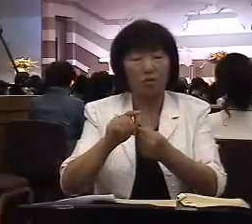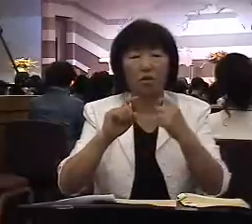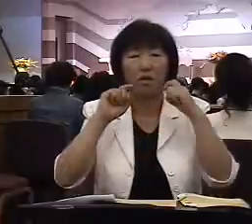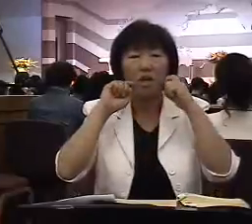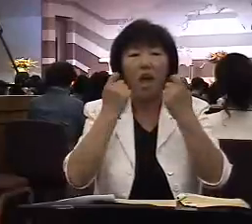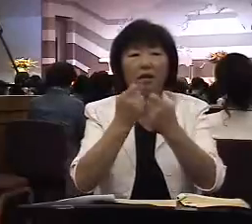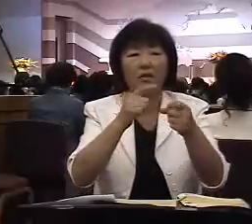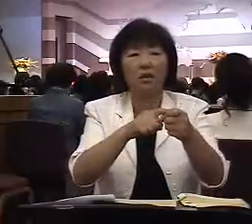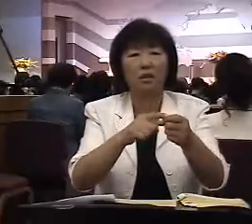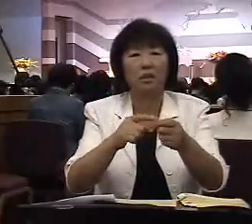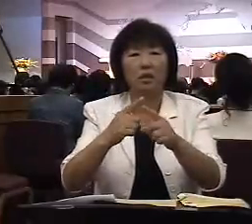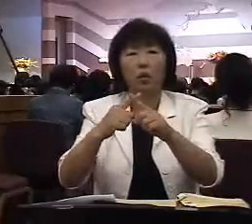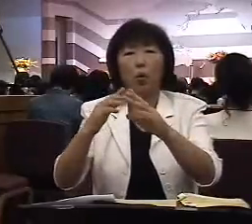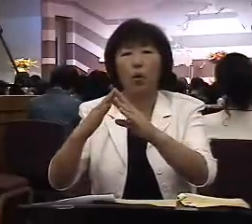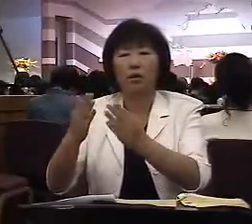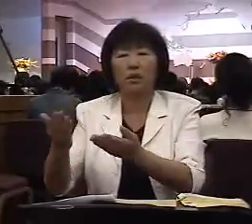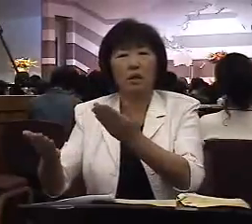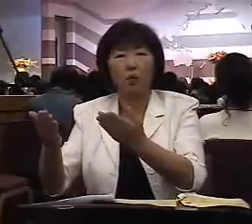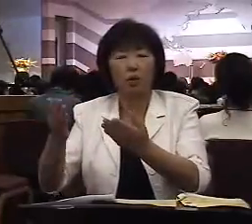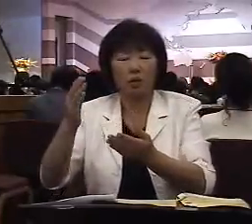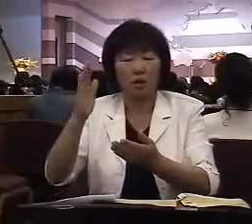되고 교회적인 차원도 됩니다.